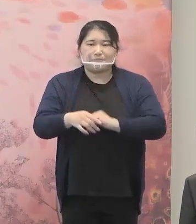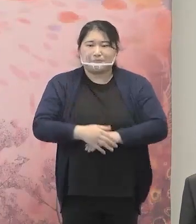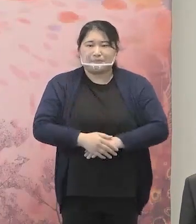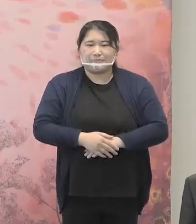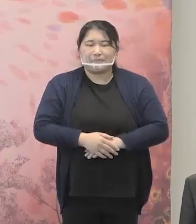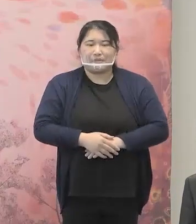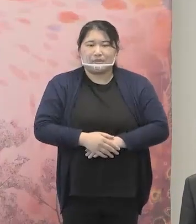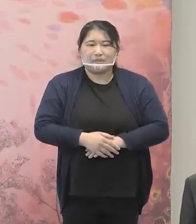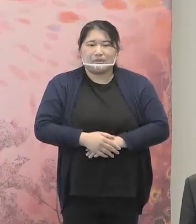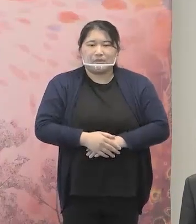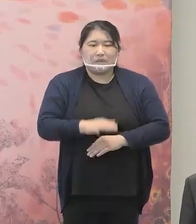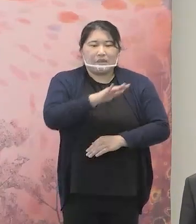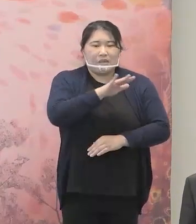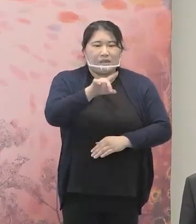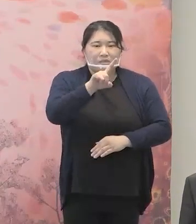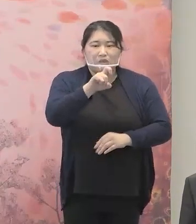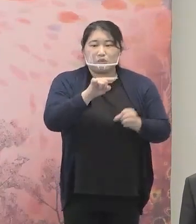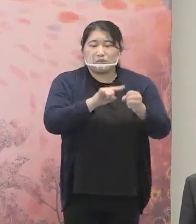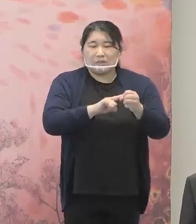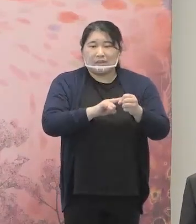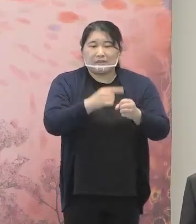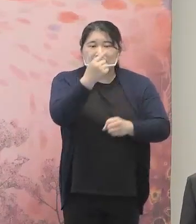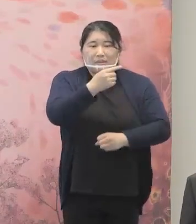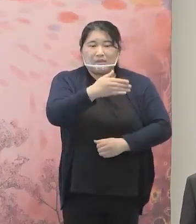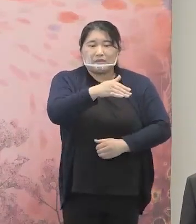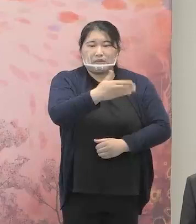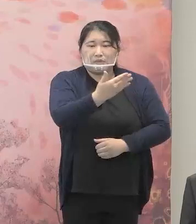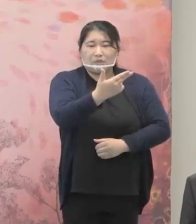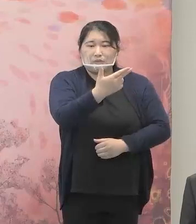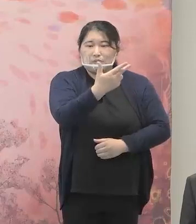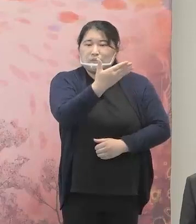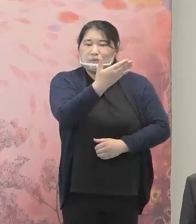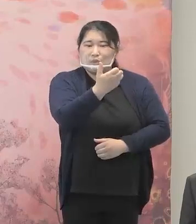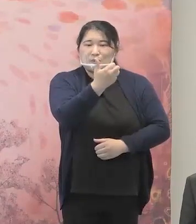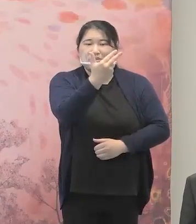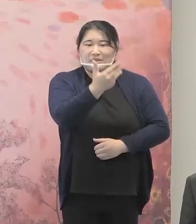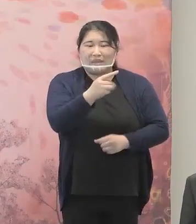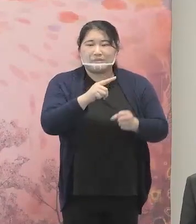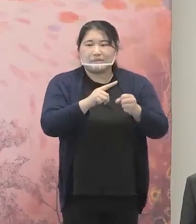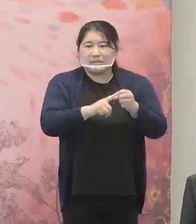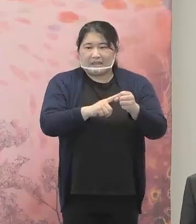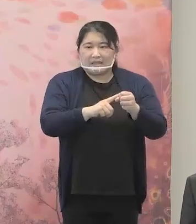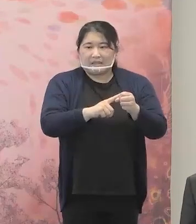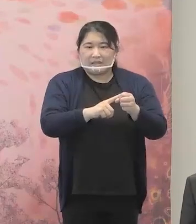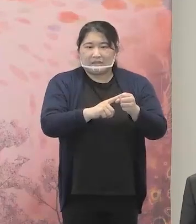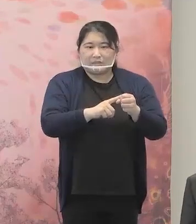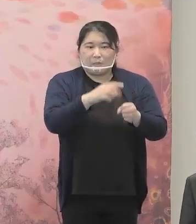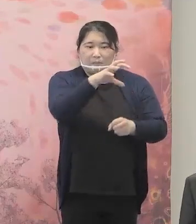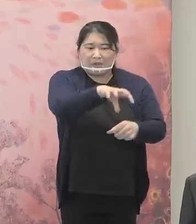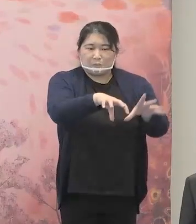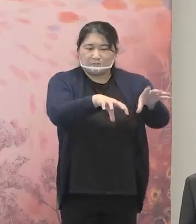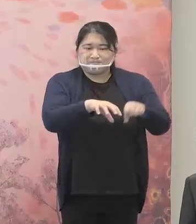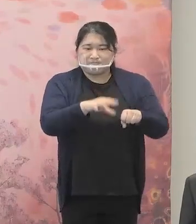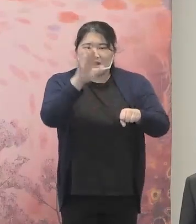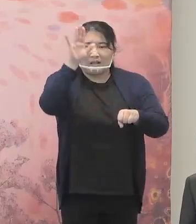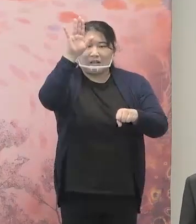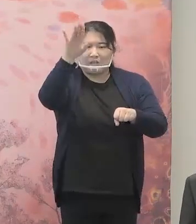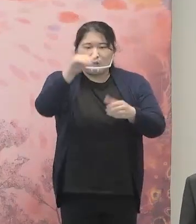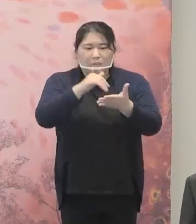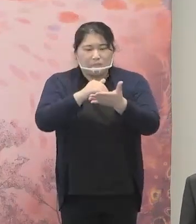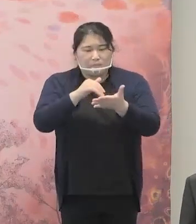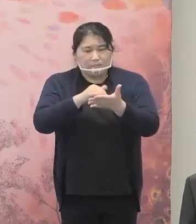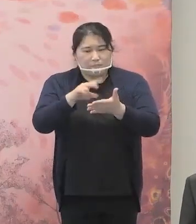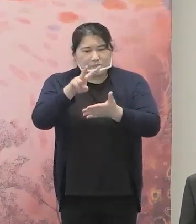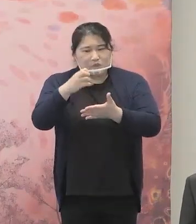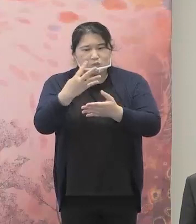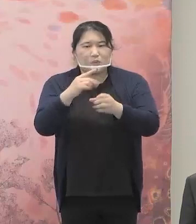社長跡地については平成10年1998年の用地取得と聞いておりますが、そこから数えますと